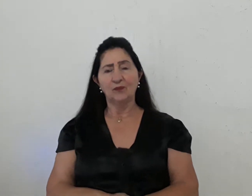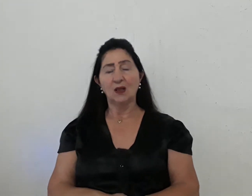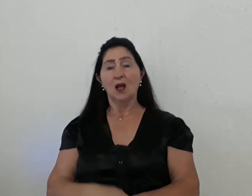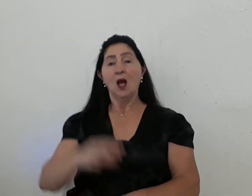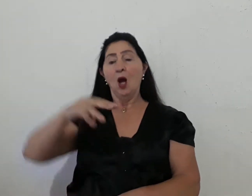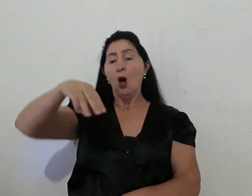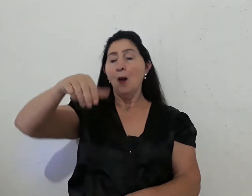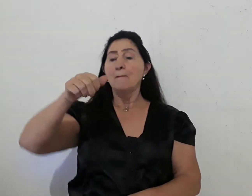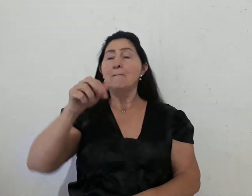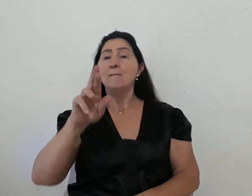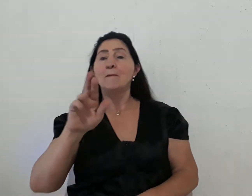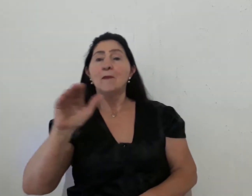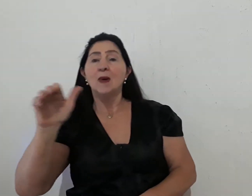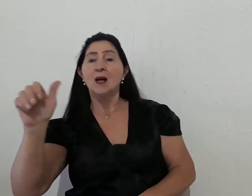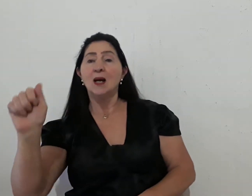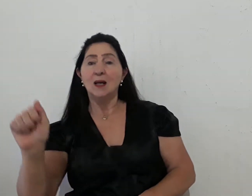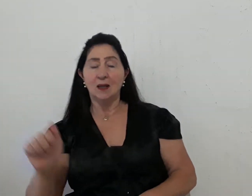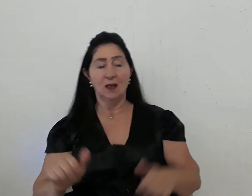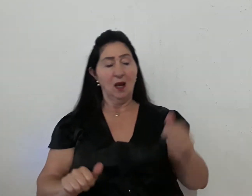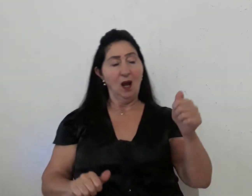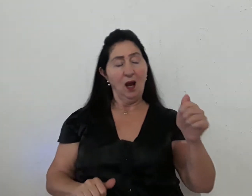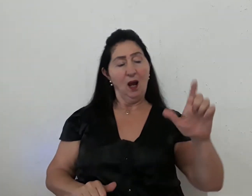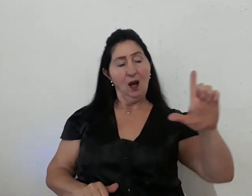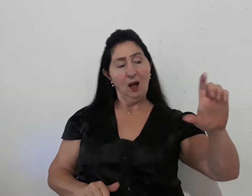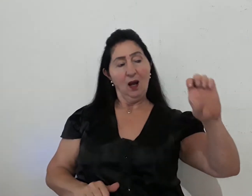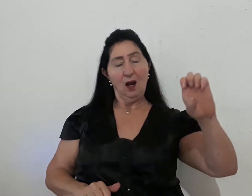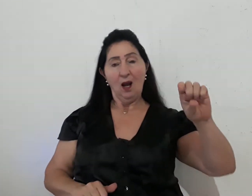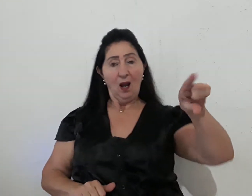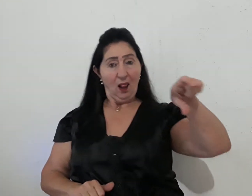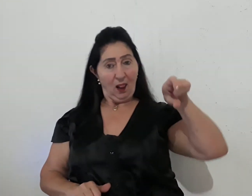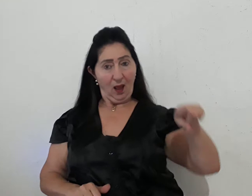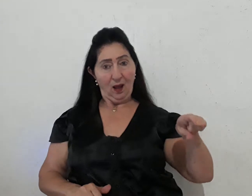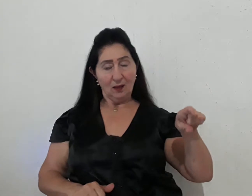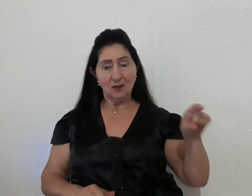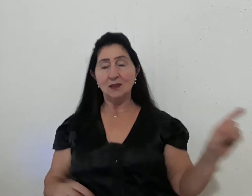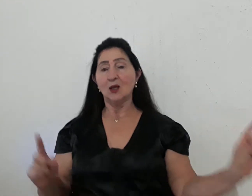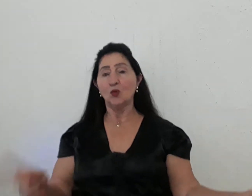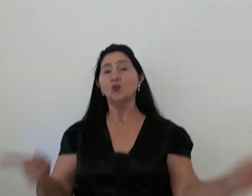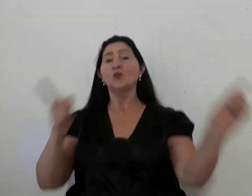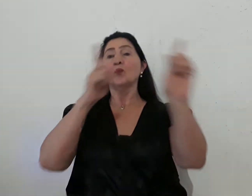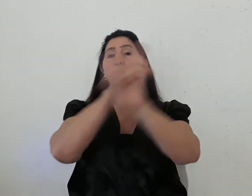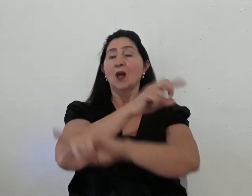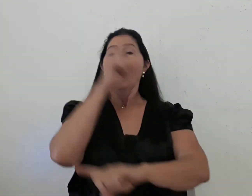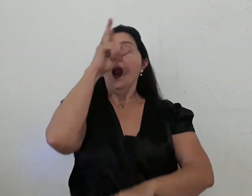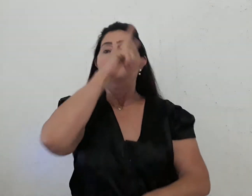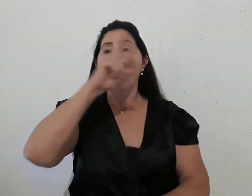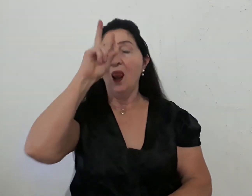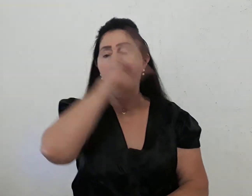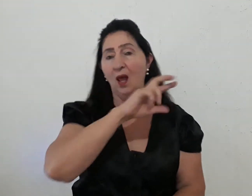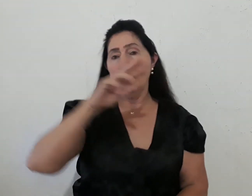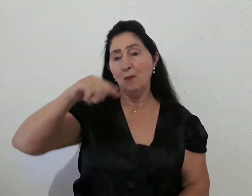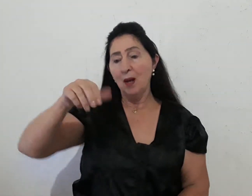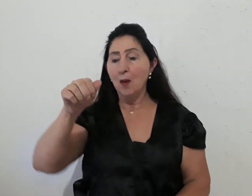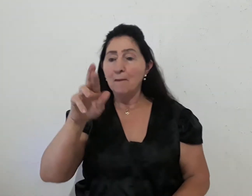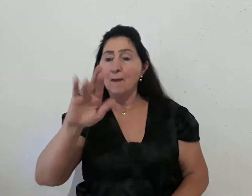Maria, Alex, passar um pelo outro. Lembrando que Maria, Alex, separado